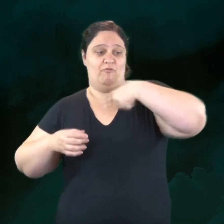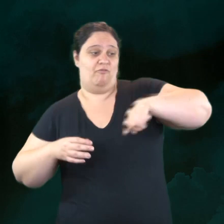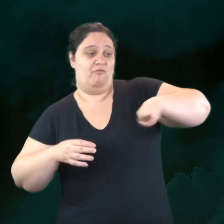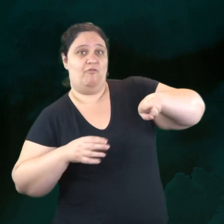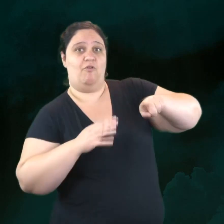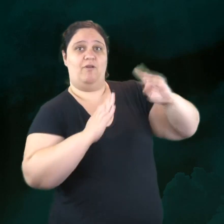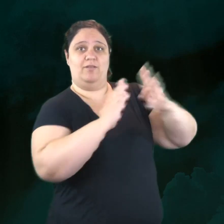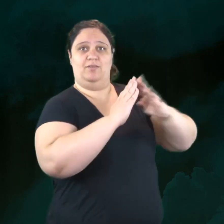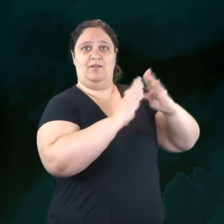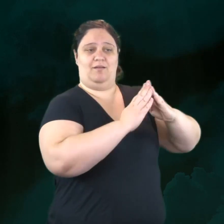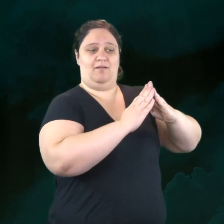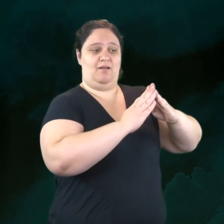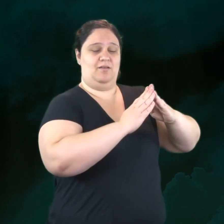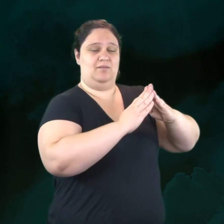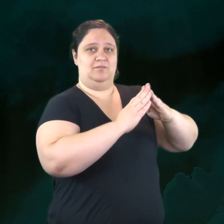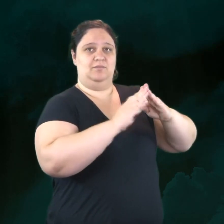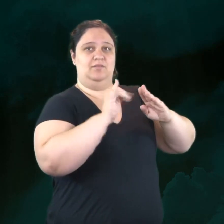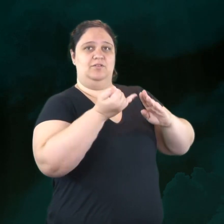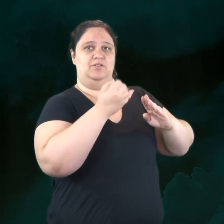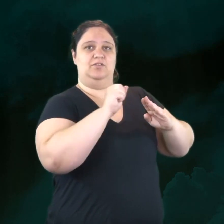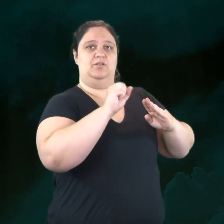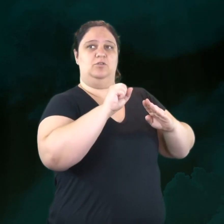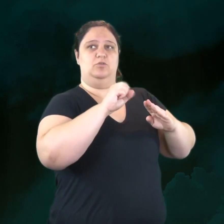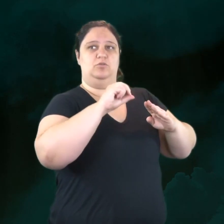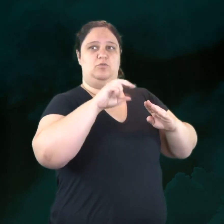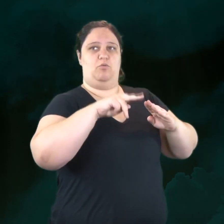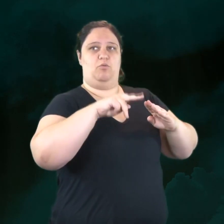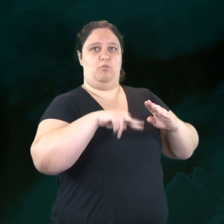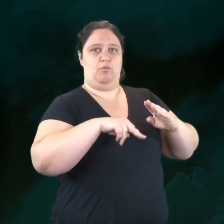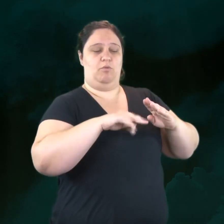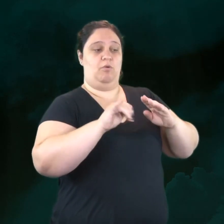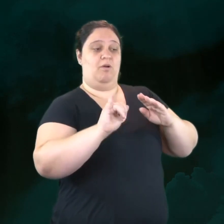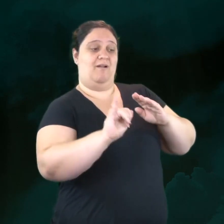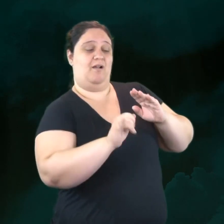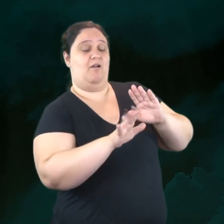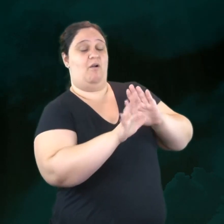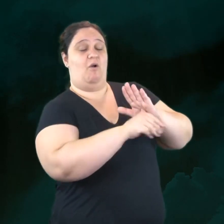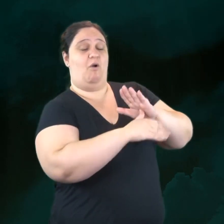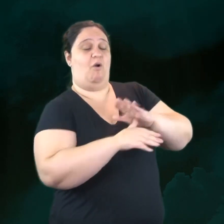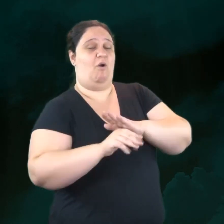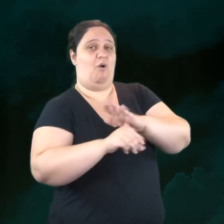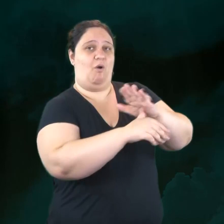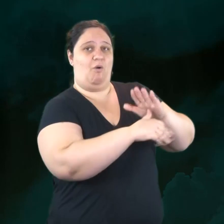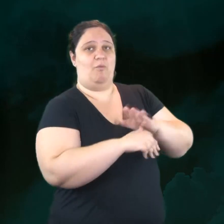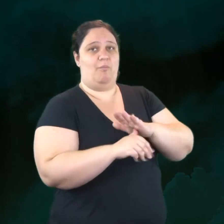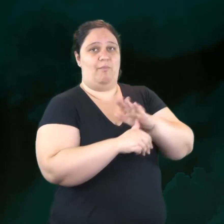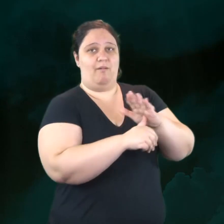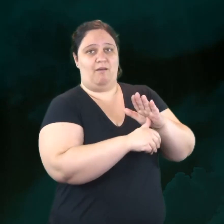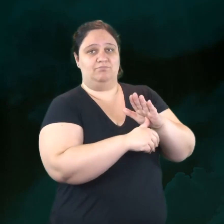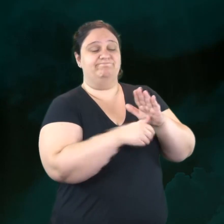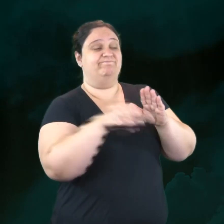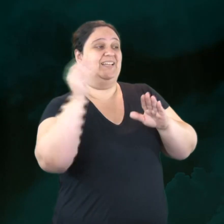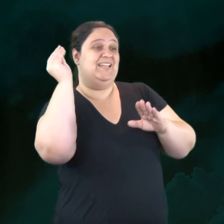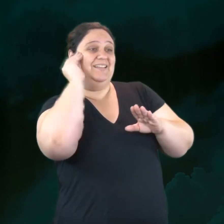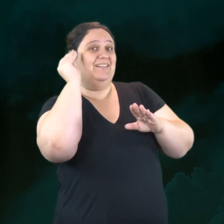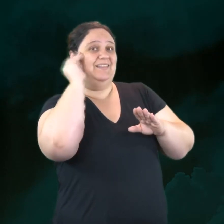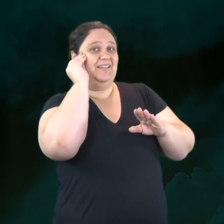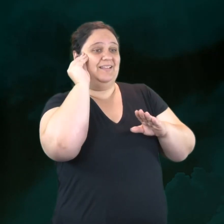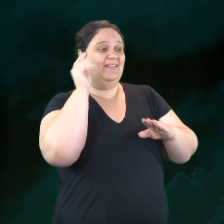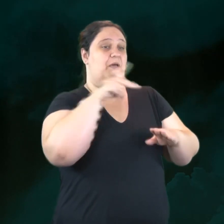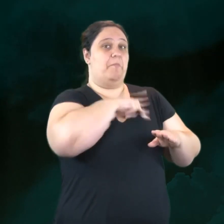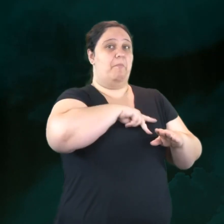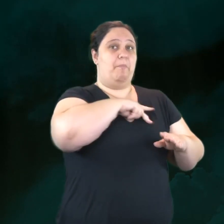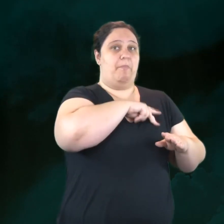assaltaram a casa de Jason, tentando arrastar, né, para a cidade o Paulo e a